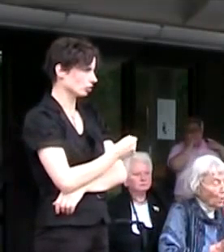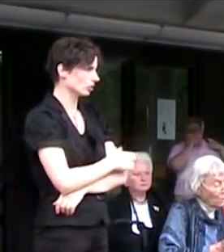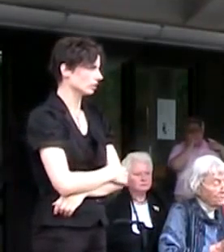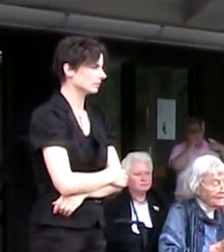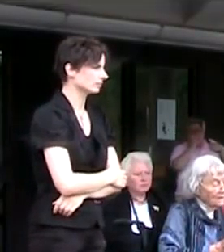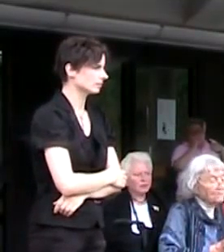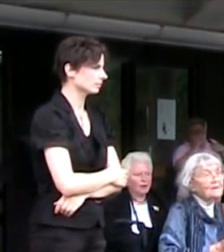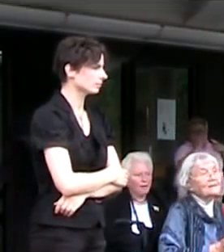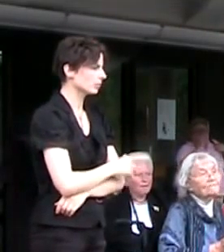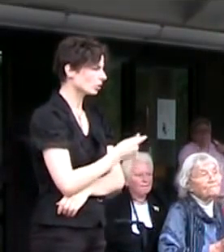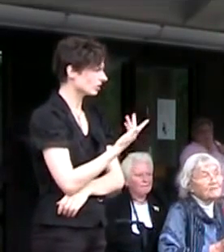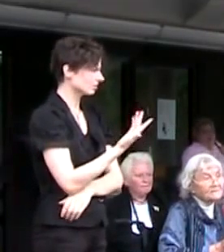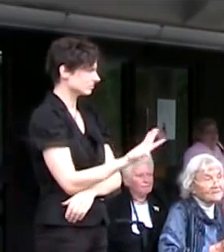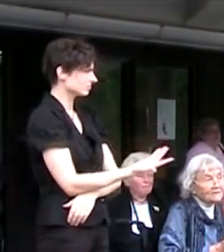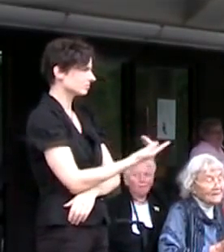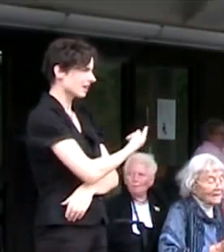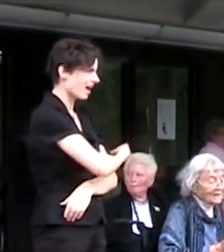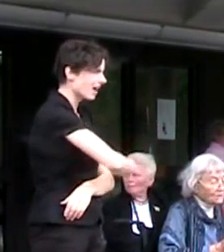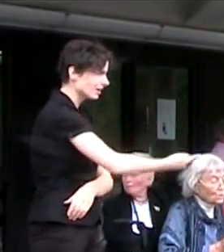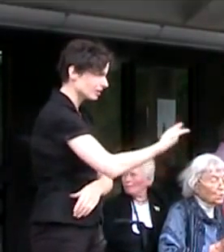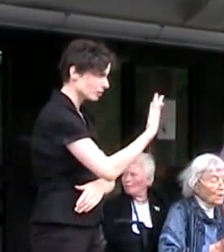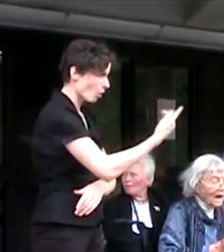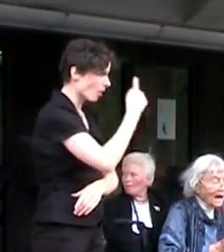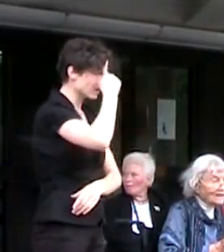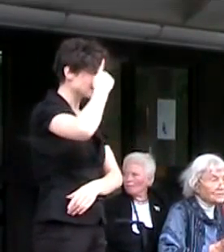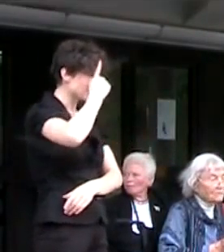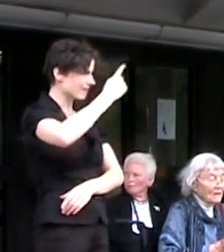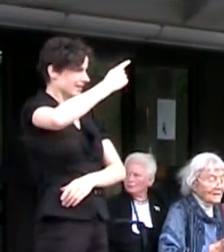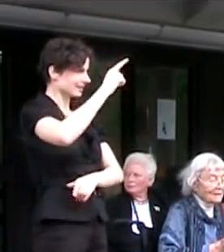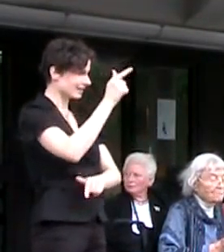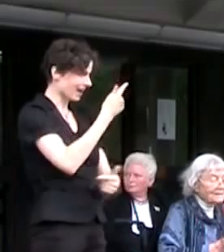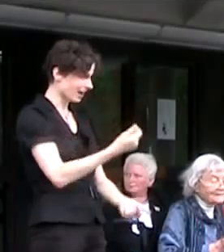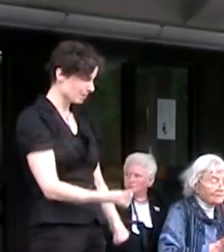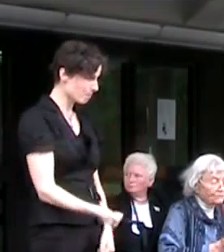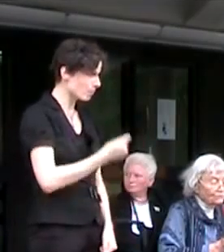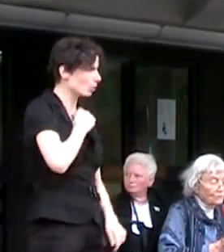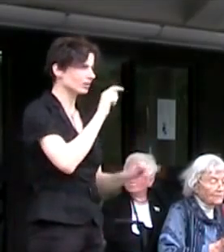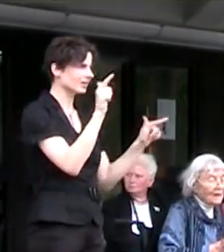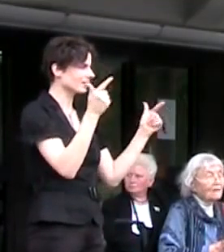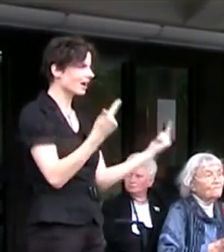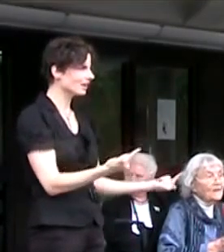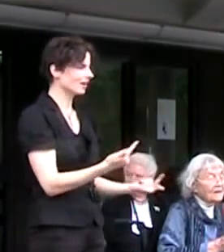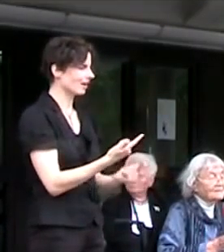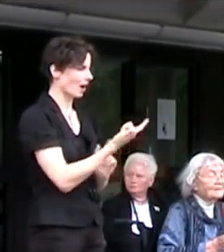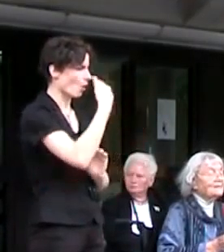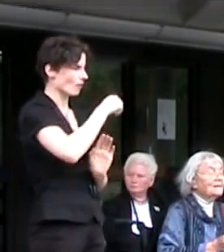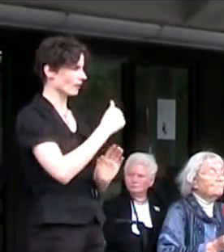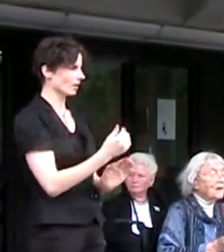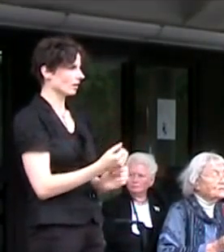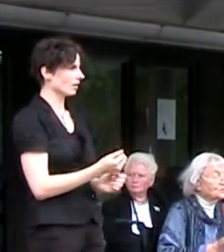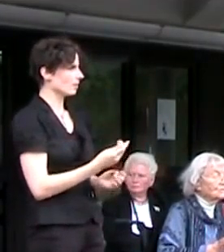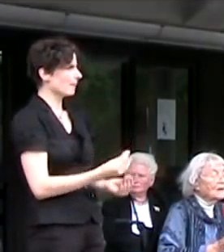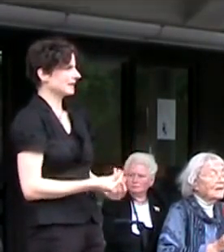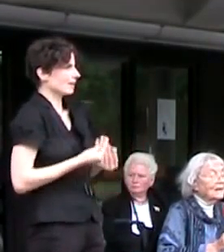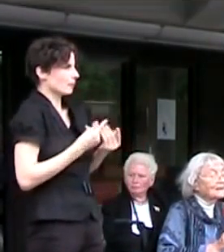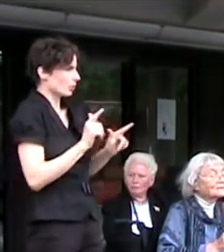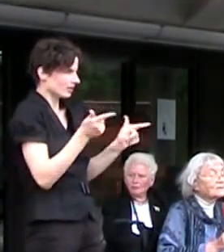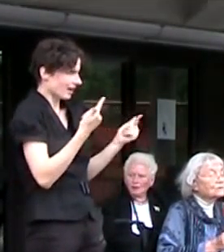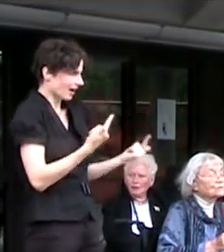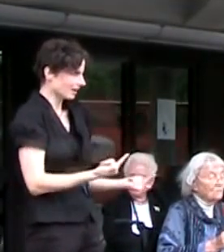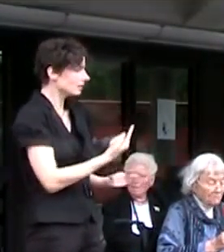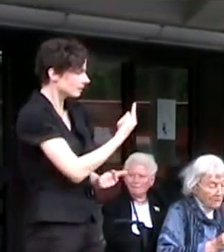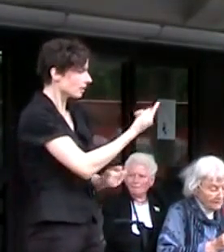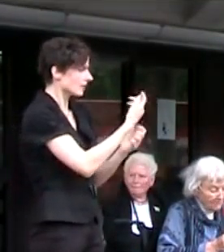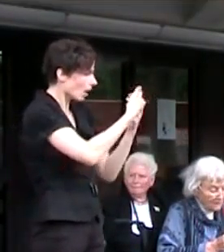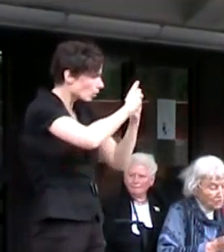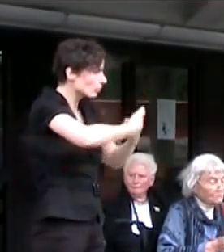Wo blieb ihr Gewissen, ihre Courage, ihr Mitgefühl? Werte, die den Menschen erst